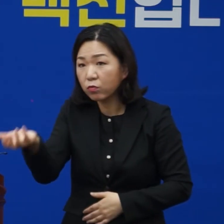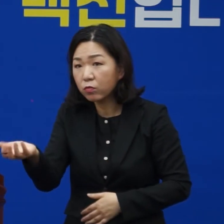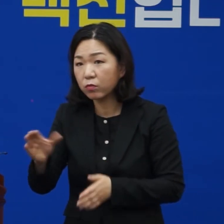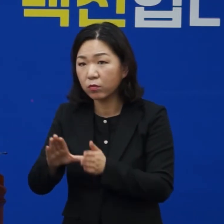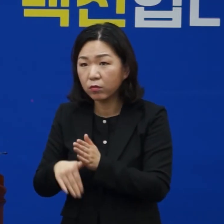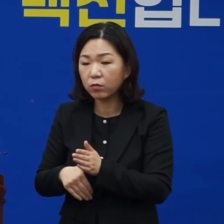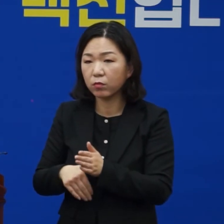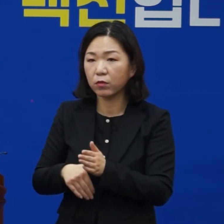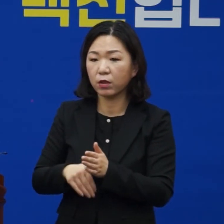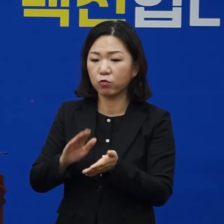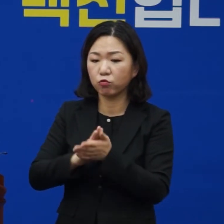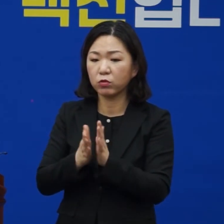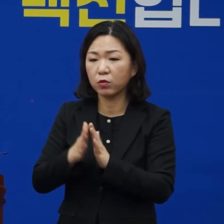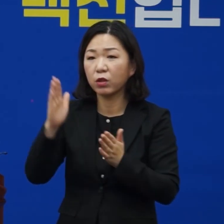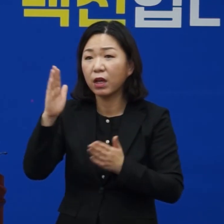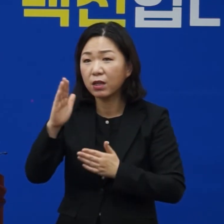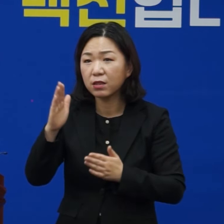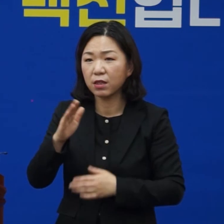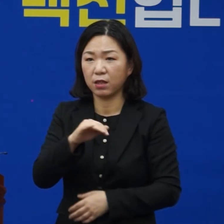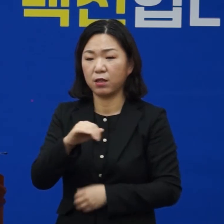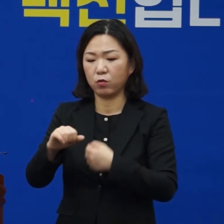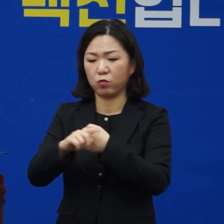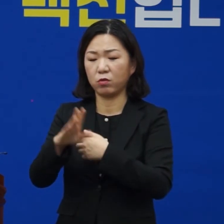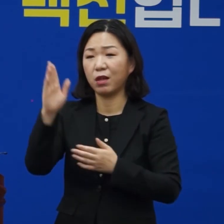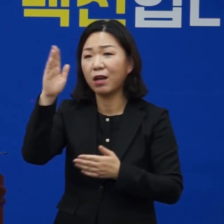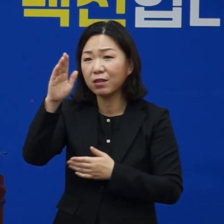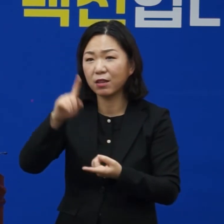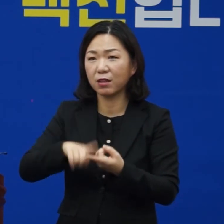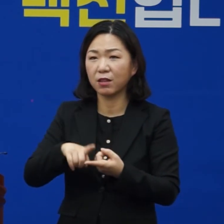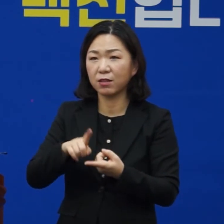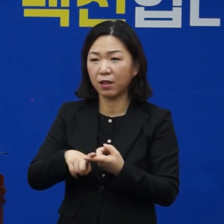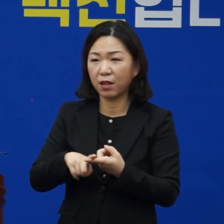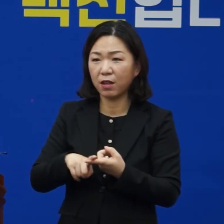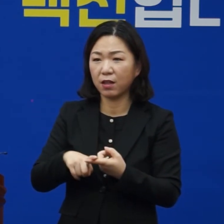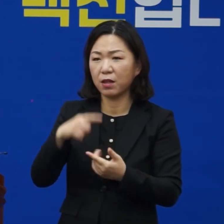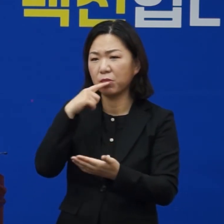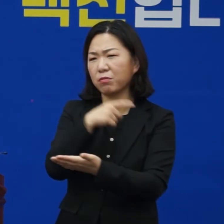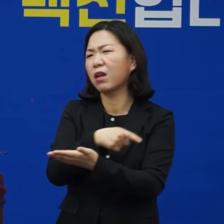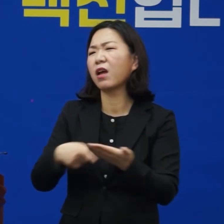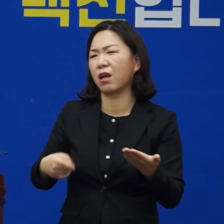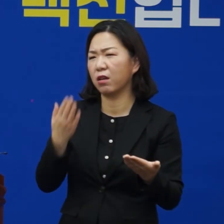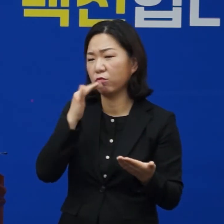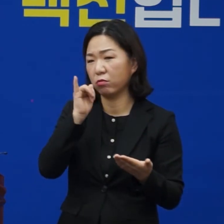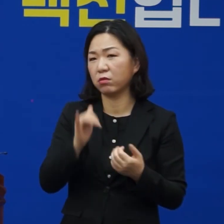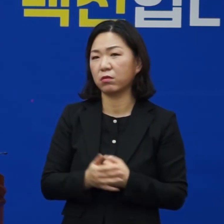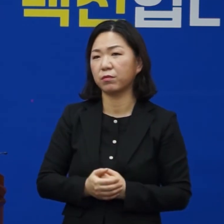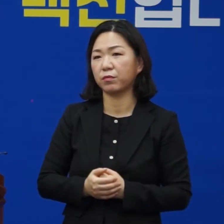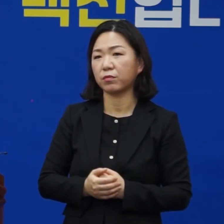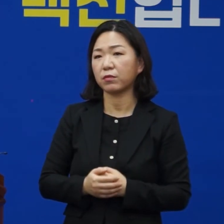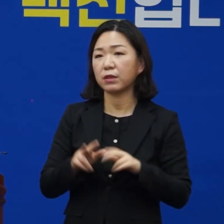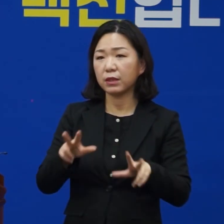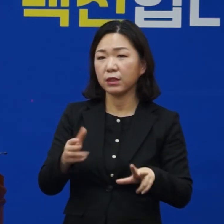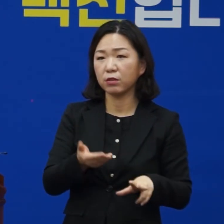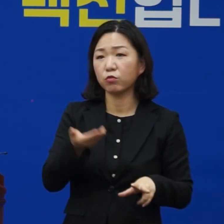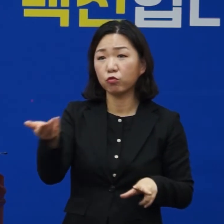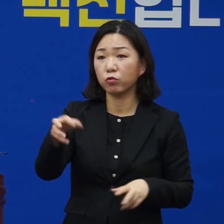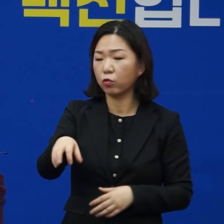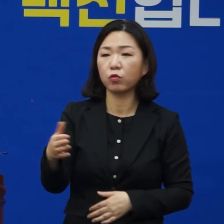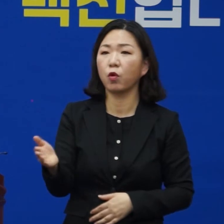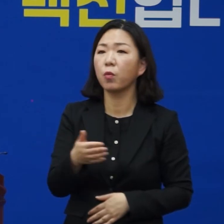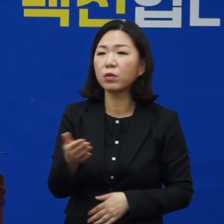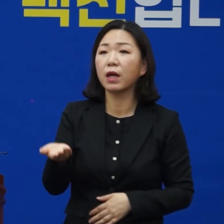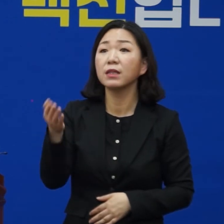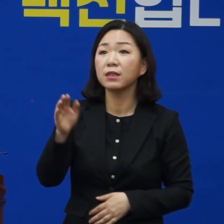유치원생들, 초등학생들, 이 학생들에 대한 엄청난 피해가 갈 수 있습니다. 그래서 지금 주는 데가 없습니다.